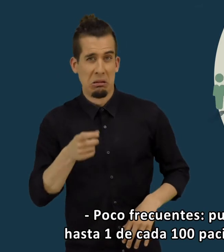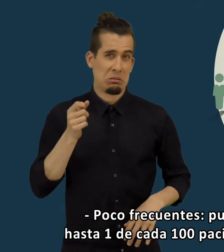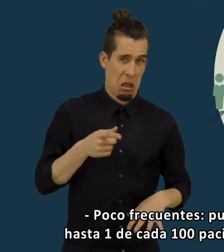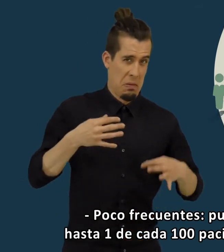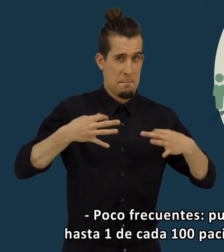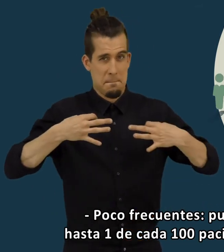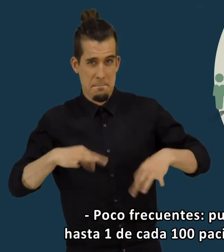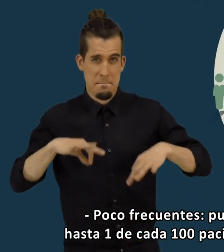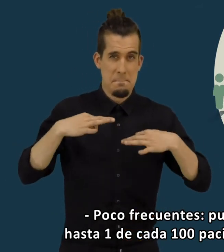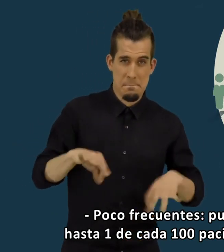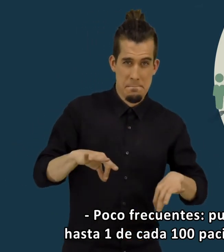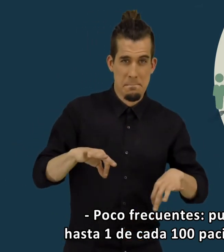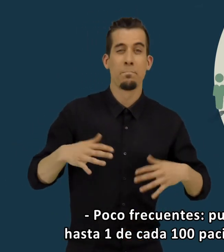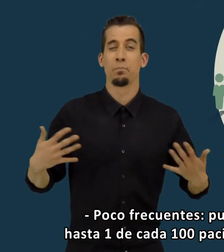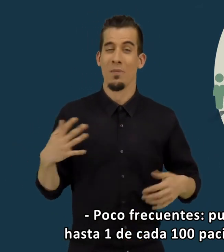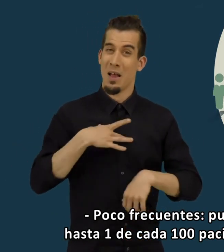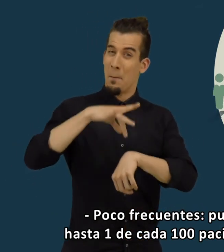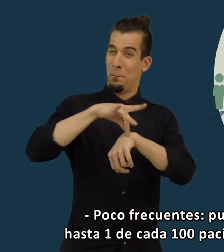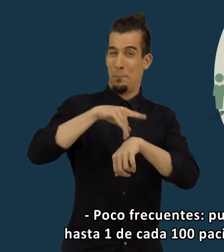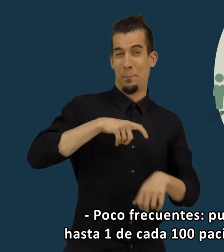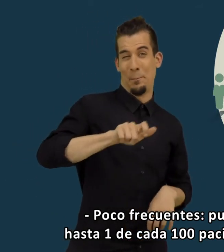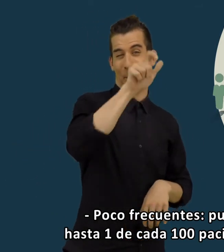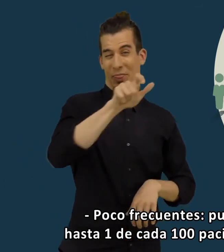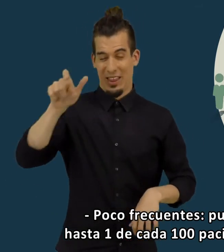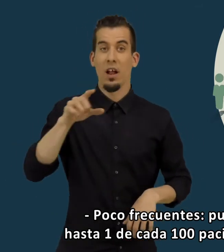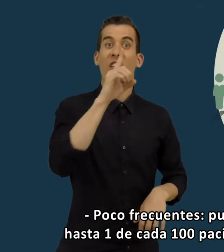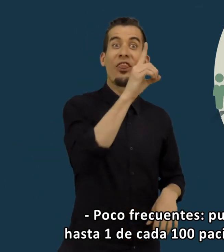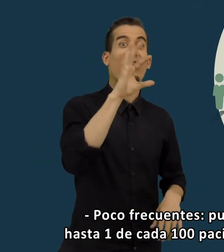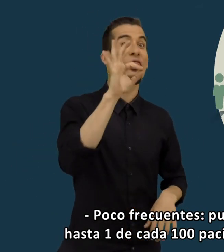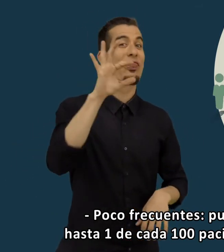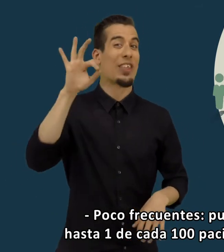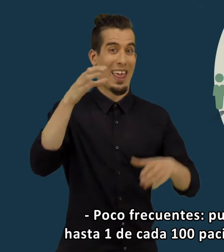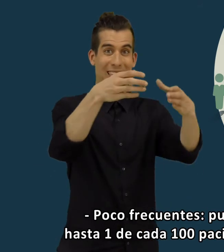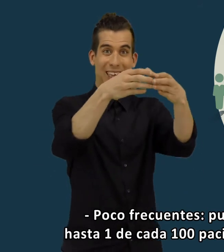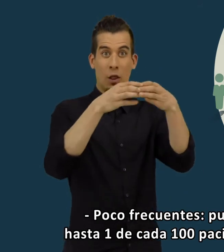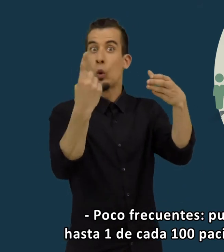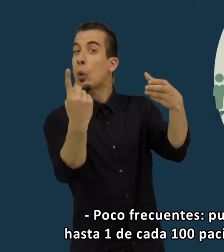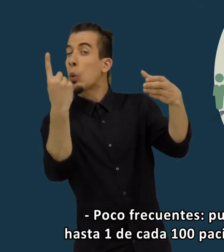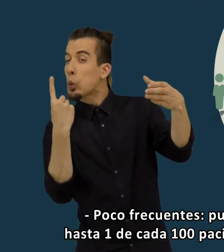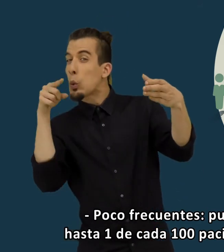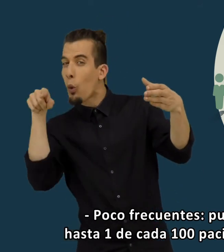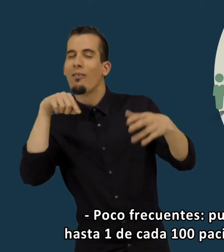Poco frecuentes. Pueden afectar hasta 1 de cada 100 pacientes o personas.